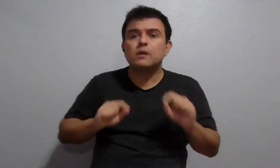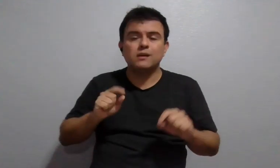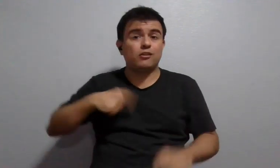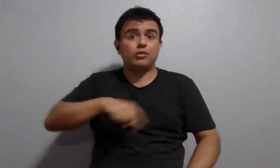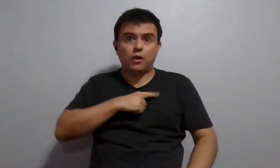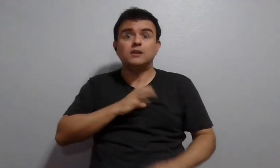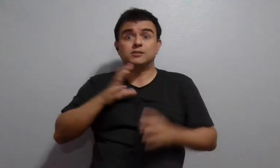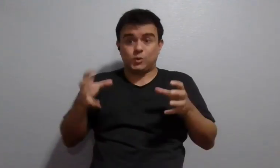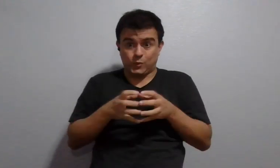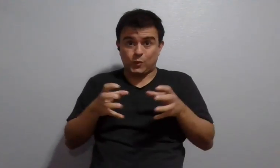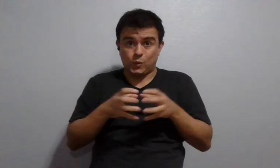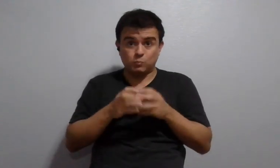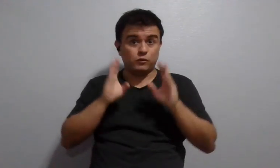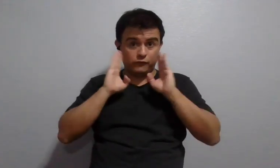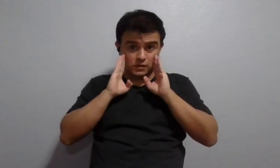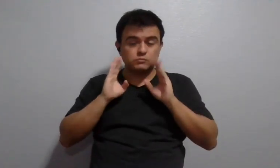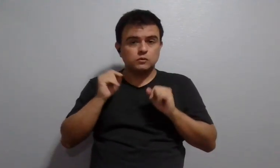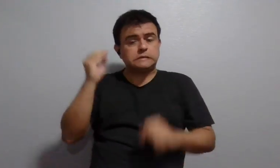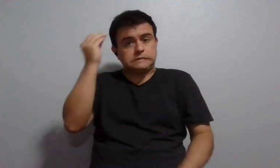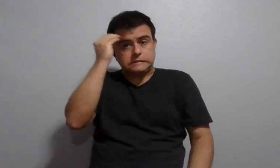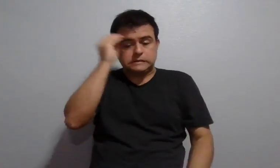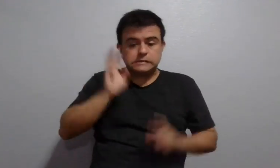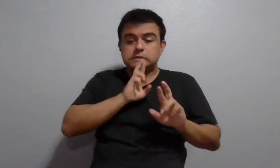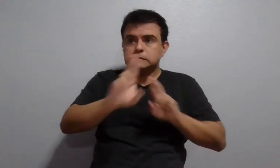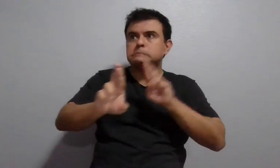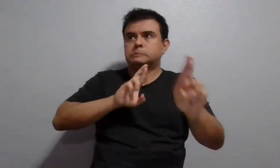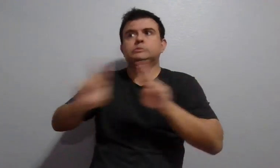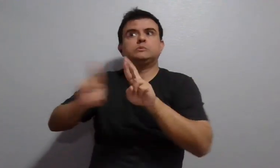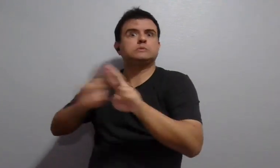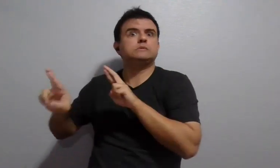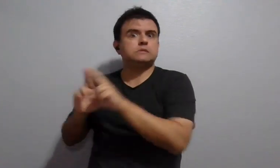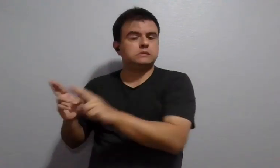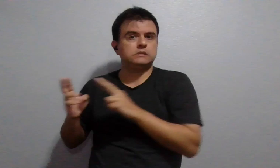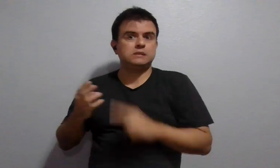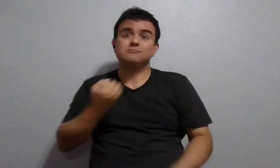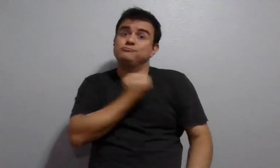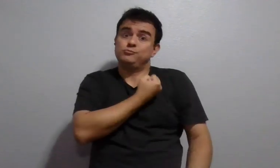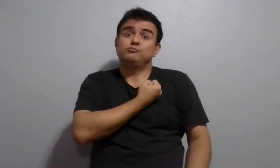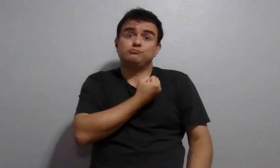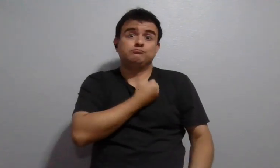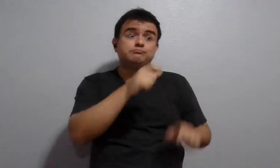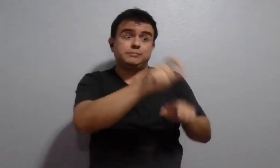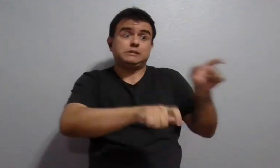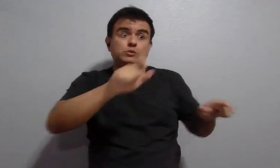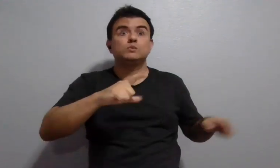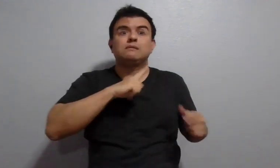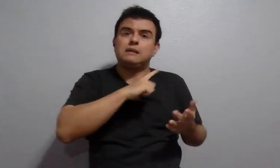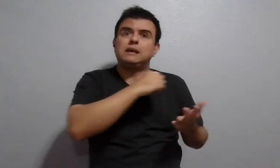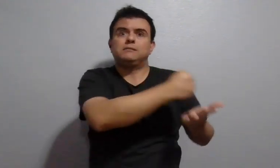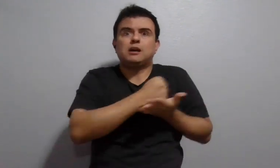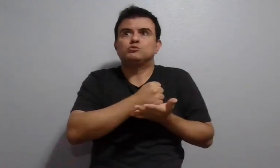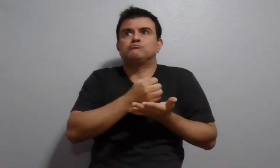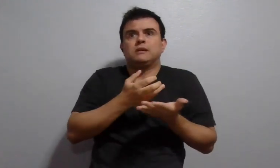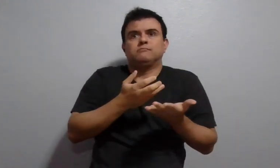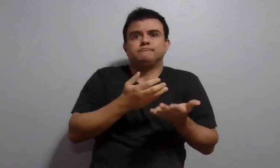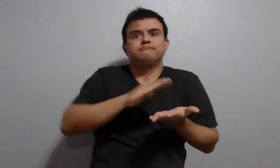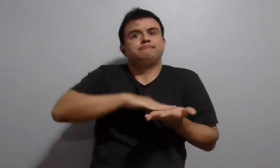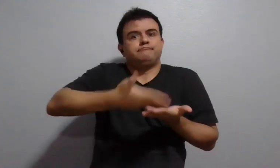grupo, com um número de pessoas que tem para ajudar, né? E fora os intérpretes,